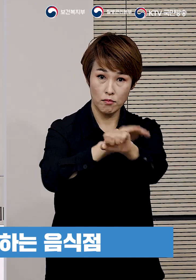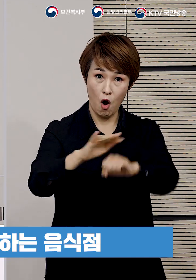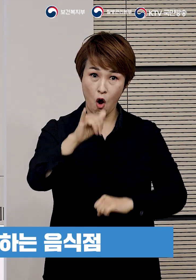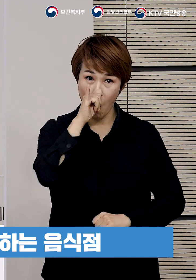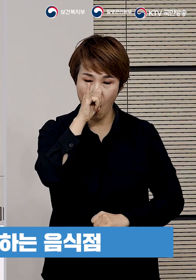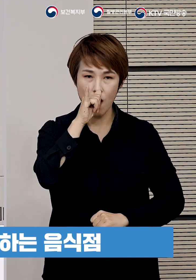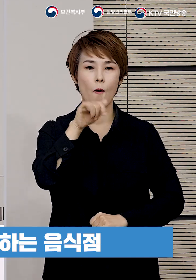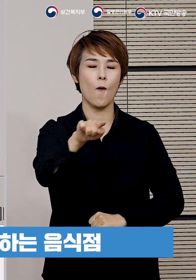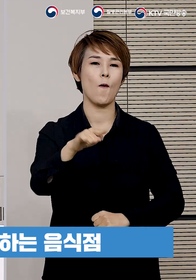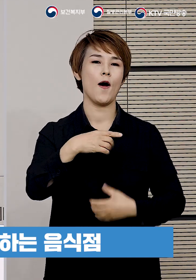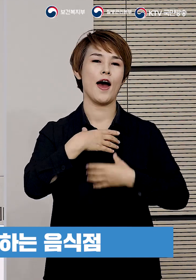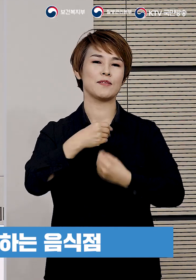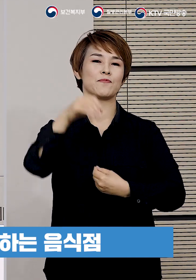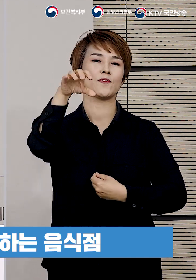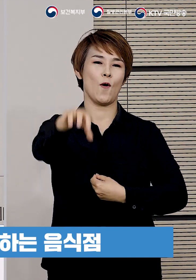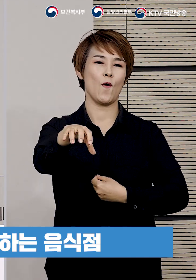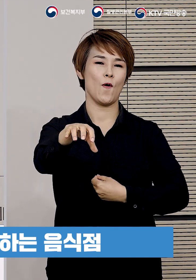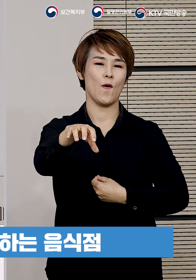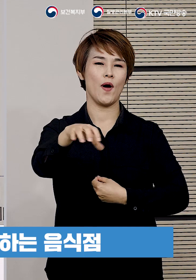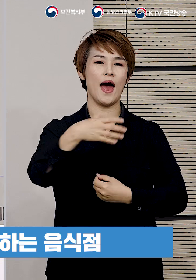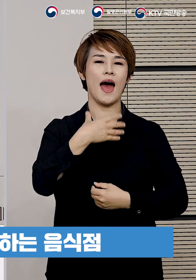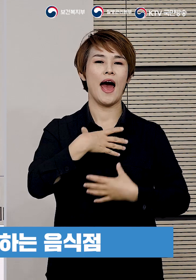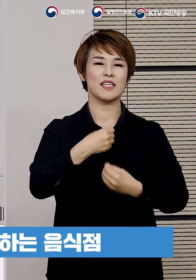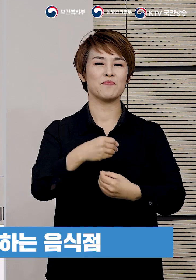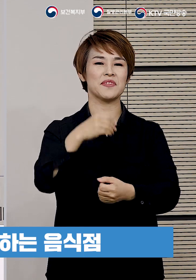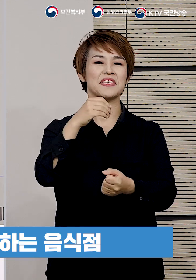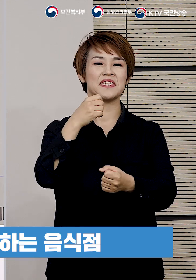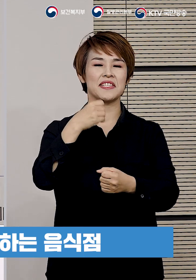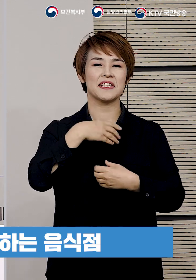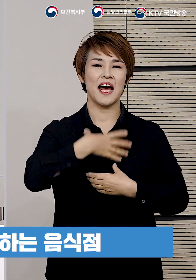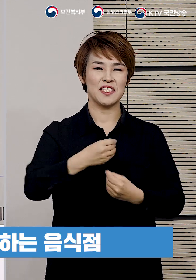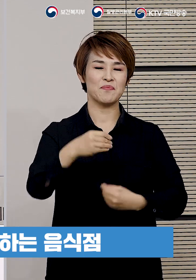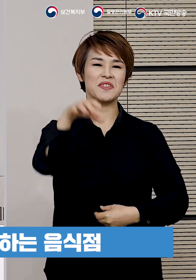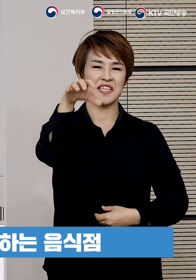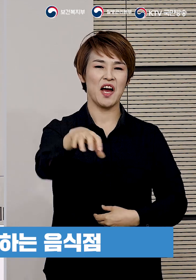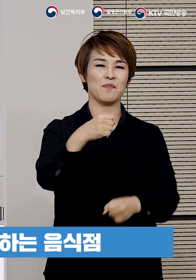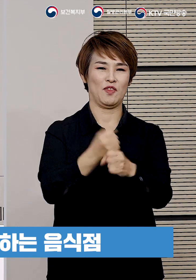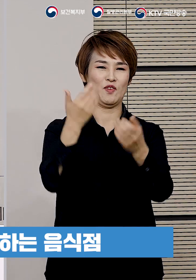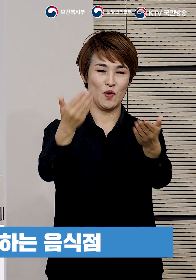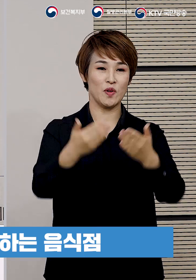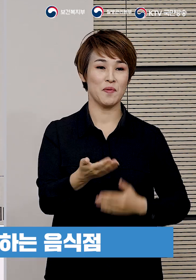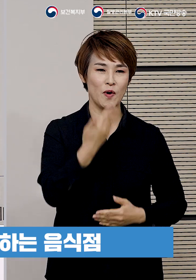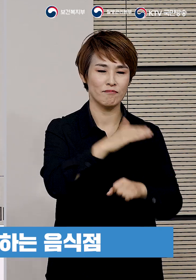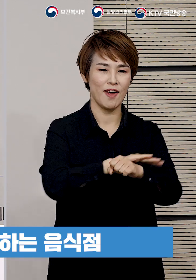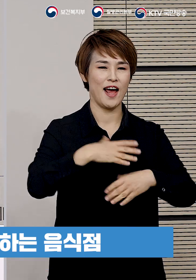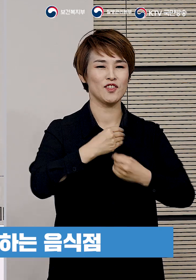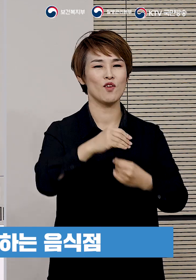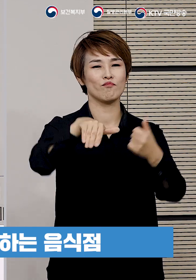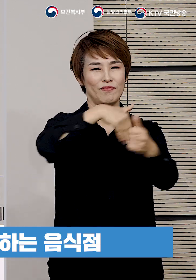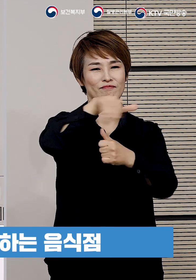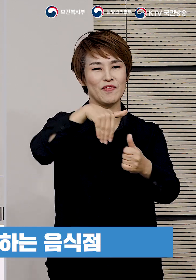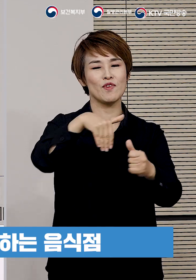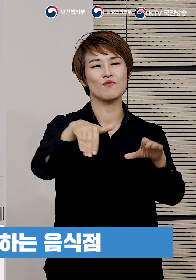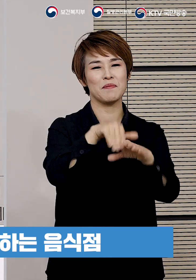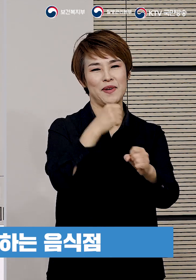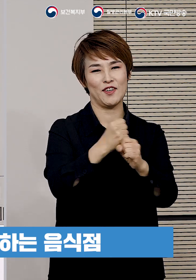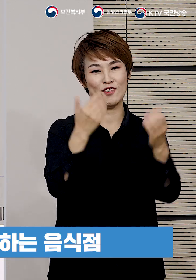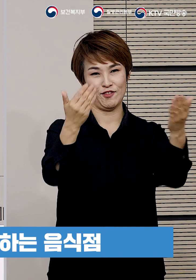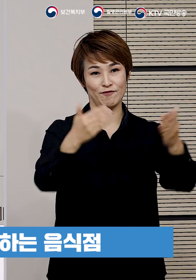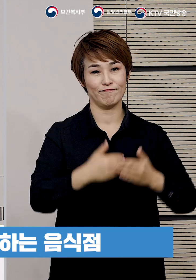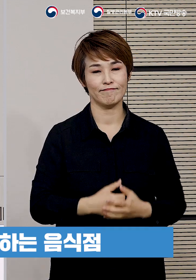방역수칙을 잘 준수하는 음식점을 안심식당으로 지정해서 생활방역 식사 문화가 확산될 수